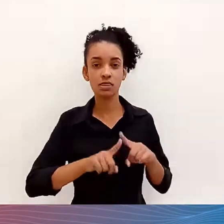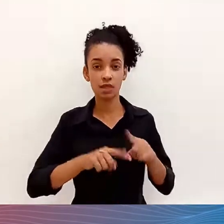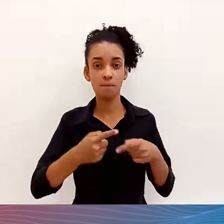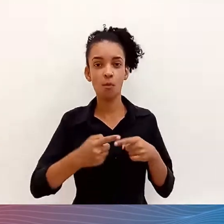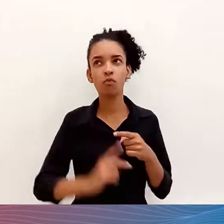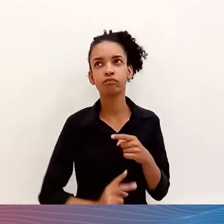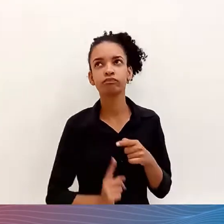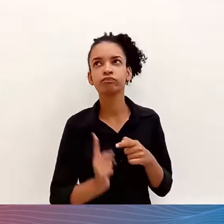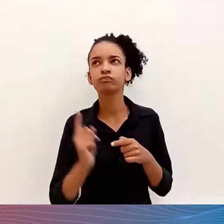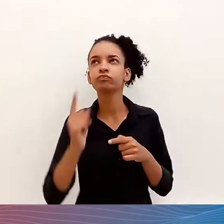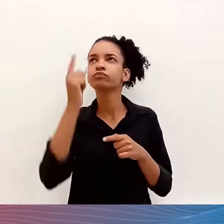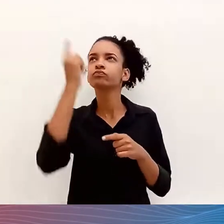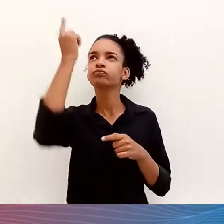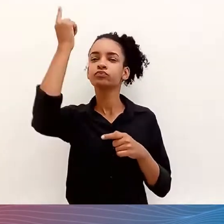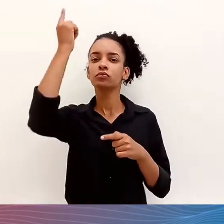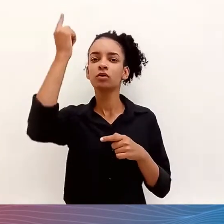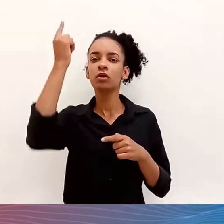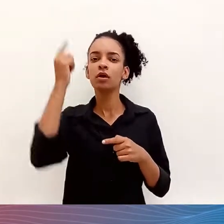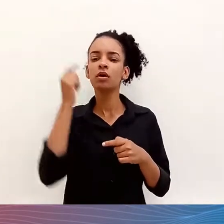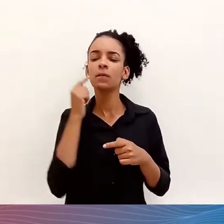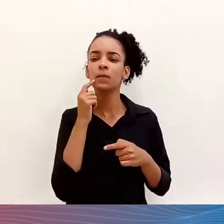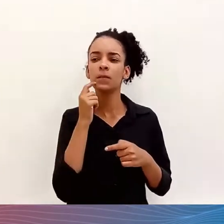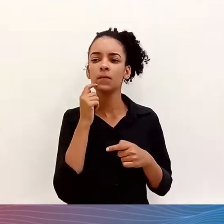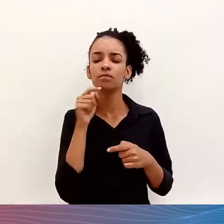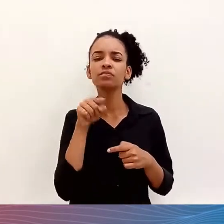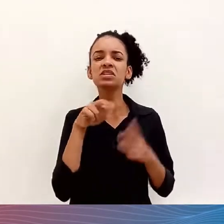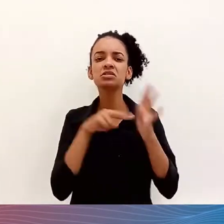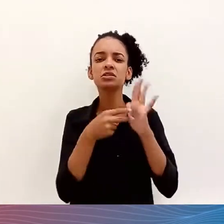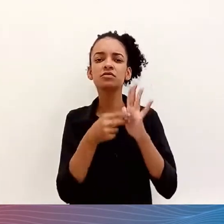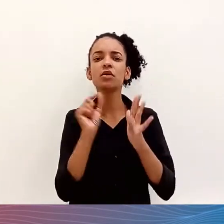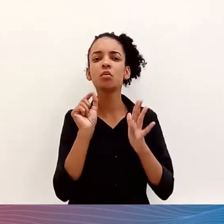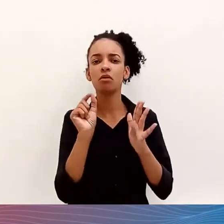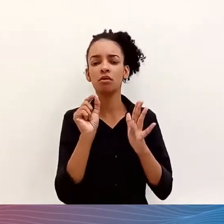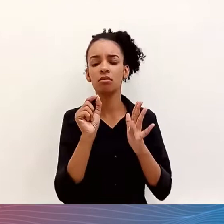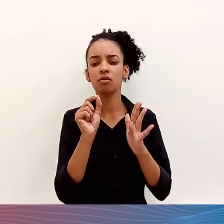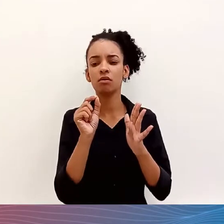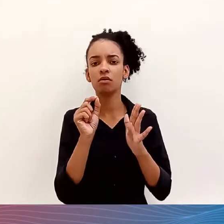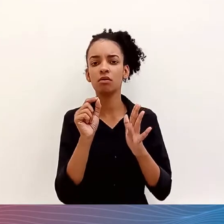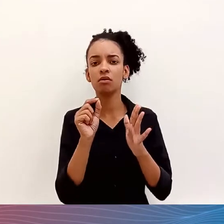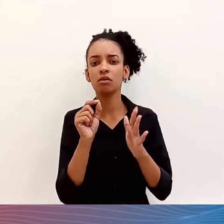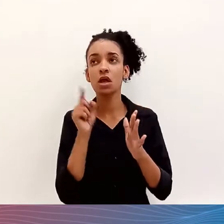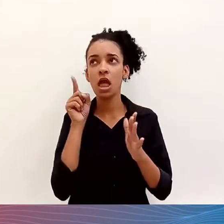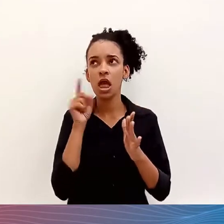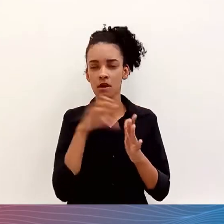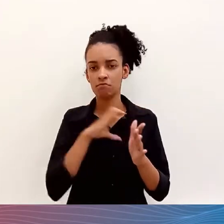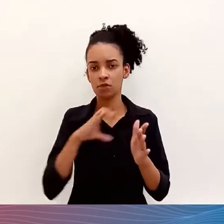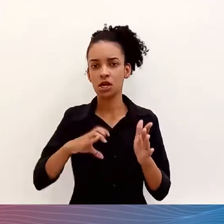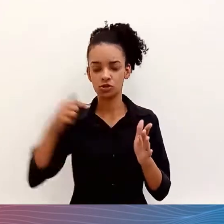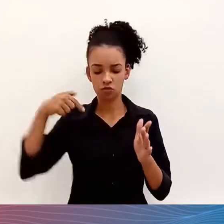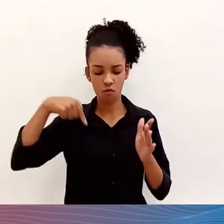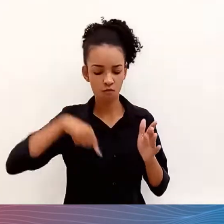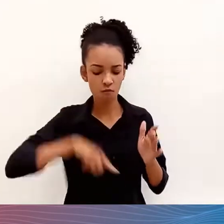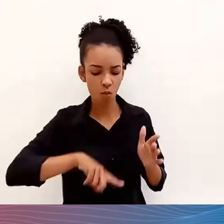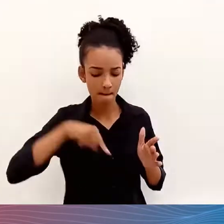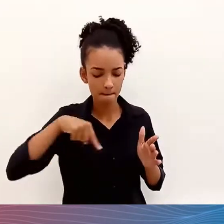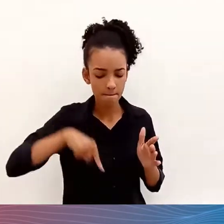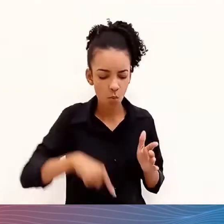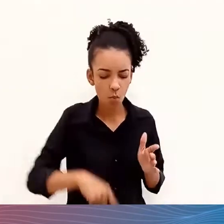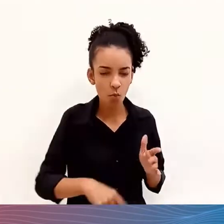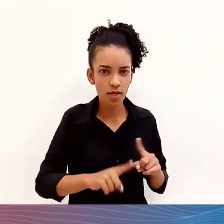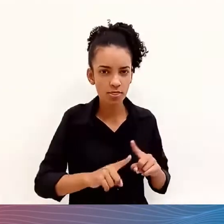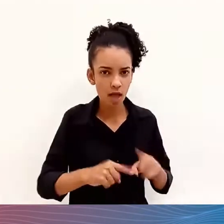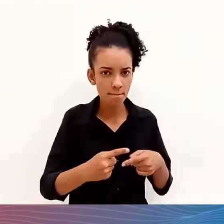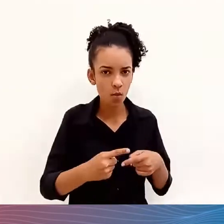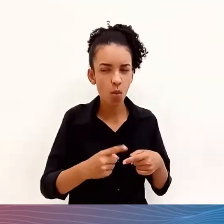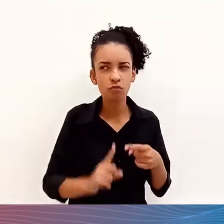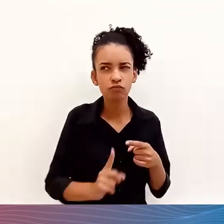9, ora, o que quer dizer que subiu também aquele que havia descido até as regiões da terra? Né? Aquele que desceu também é